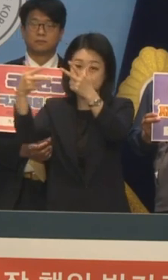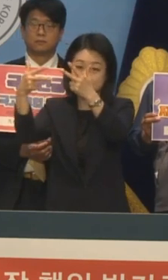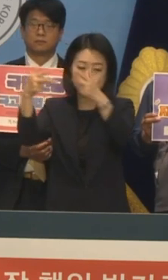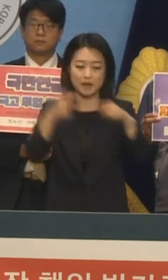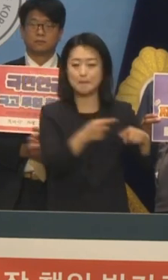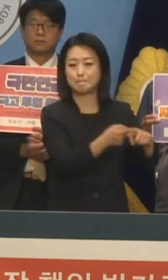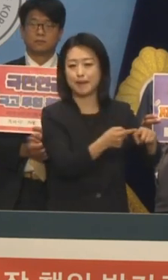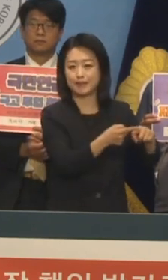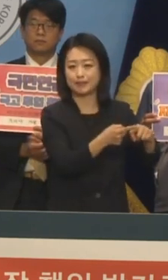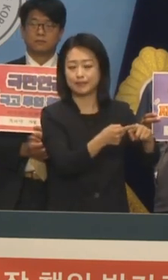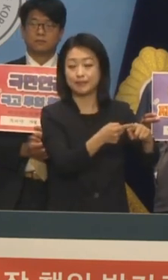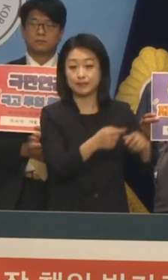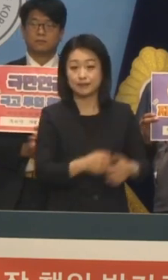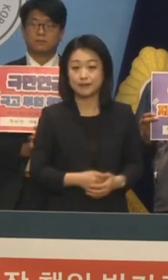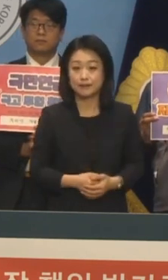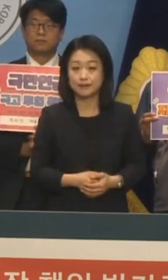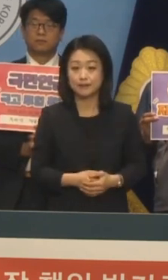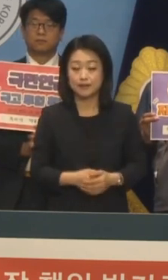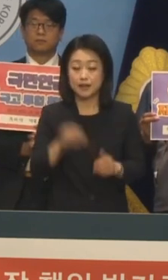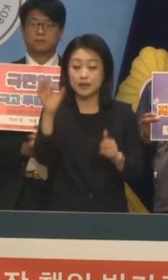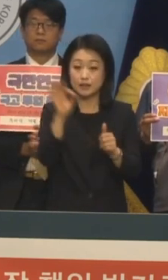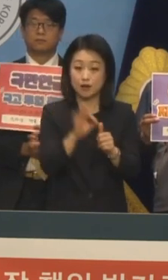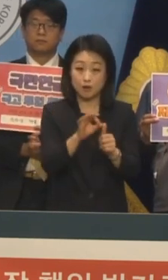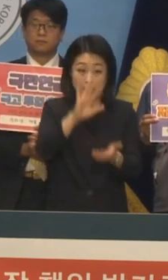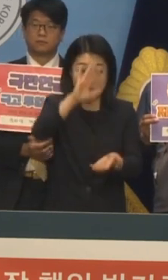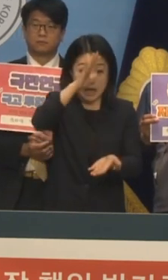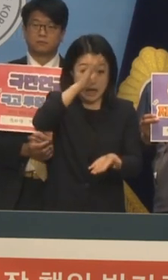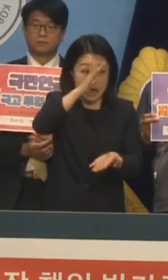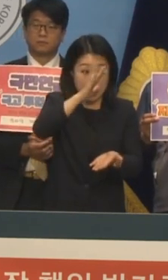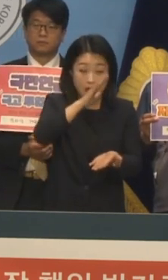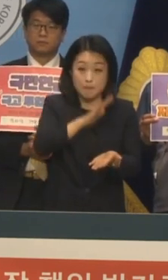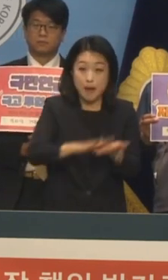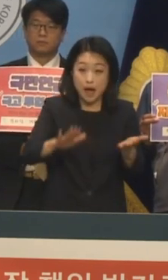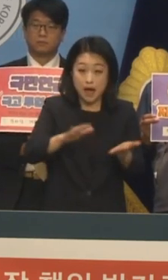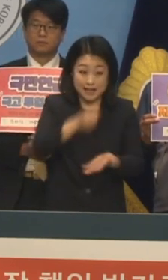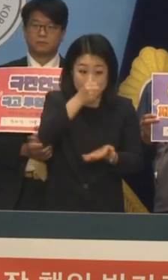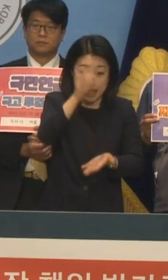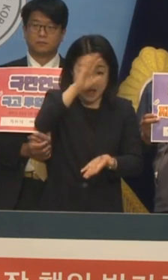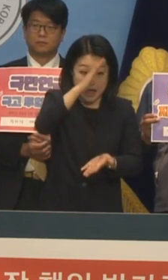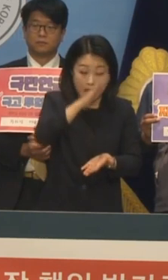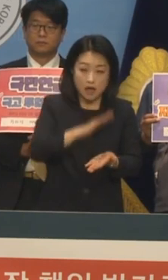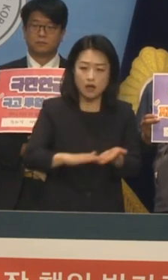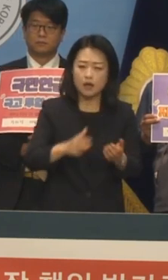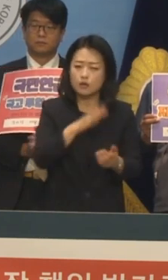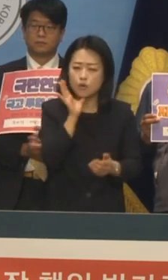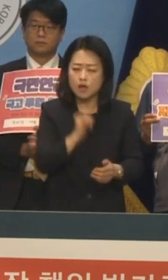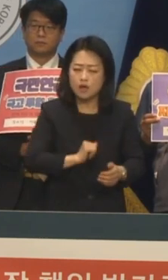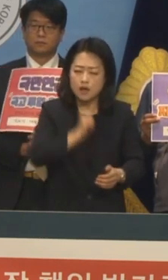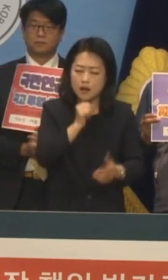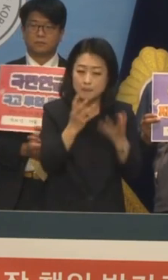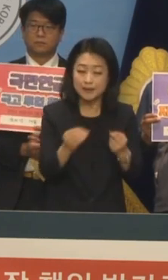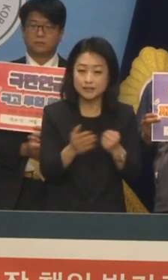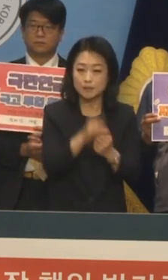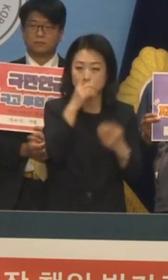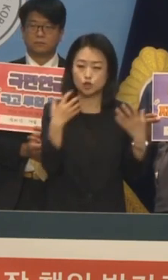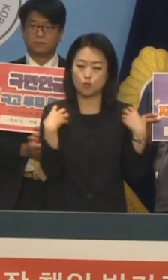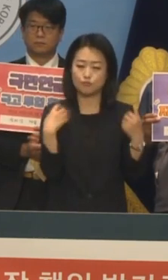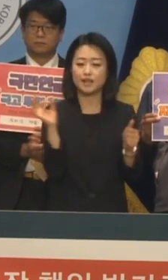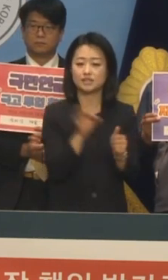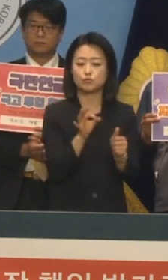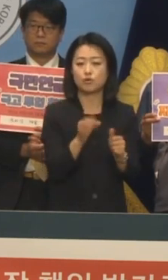미치지 않습니다. 연금 고갈과 노인 빈곤 문제를 해결하려면 정부 부담을 높여야